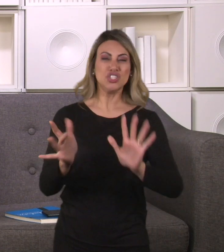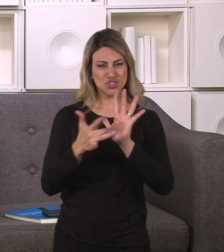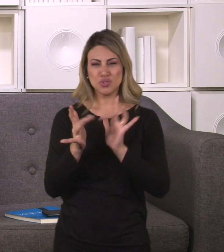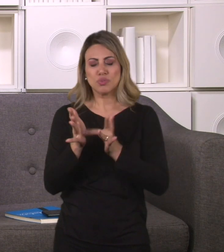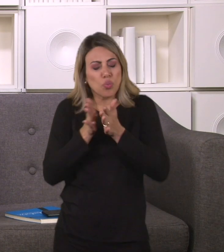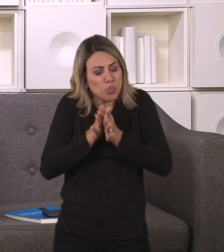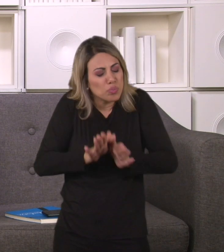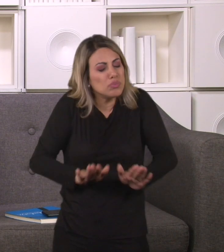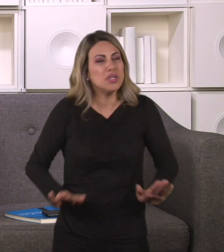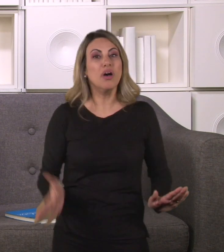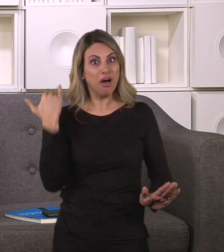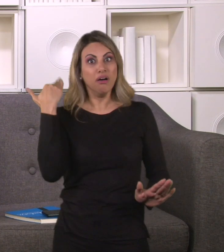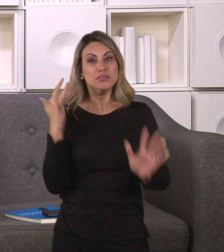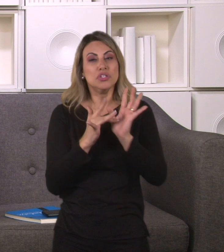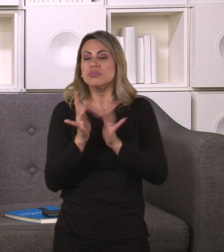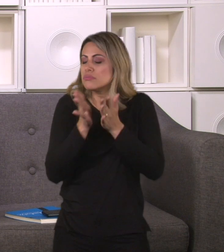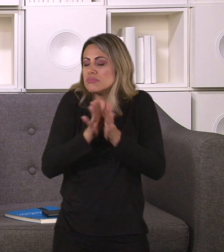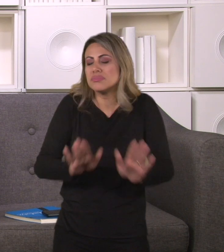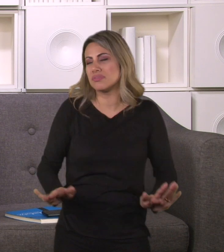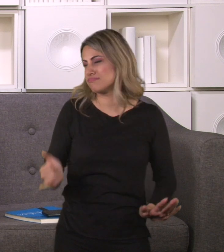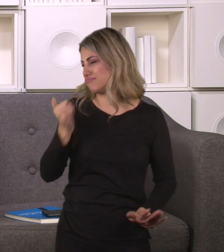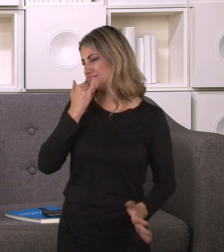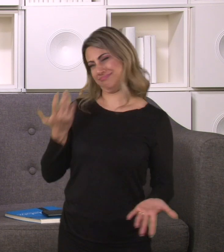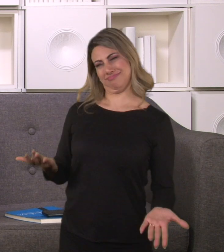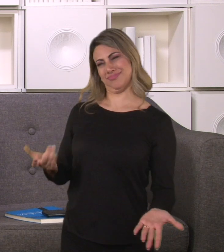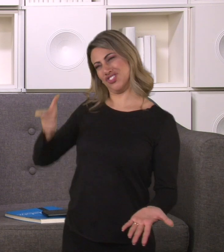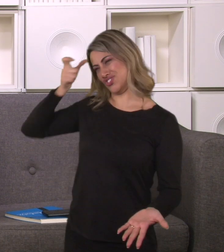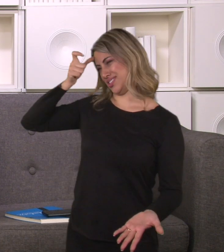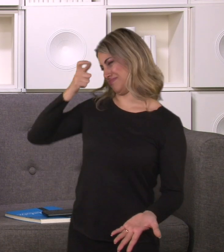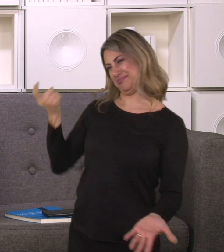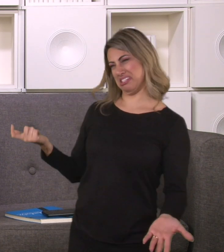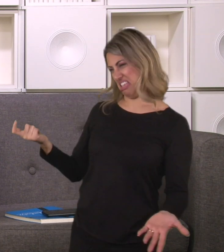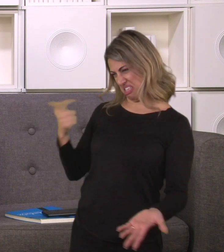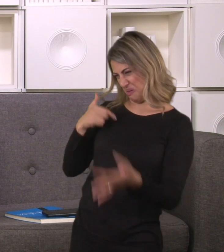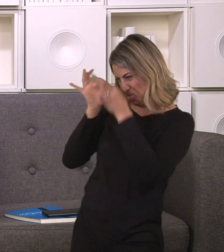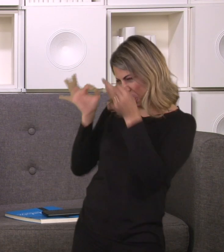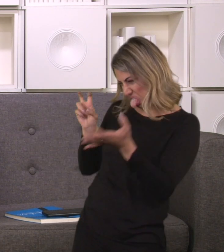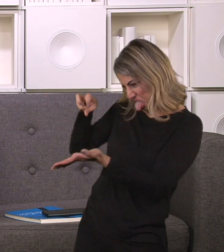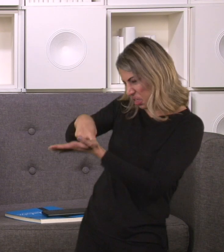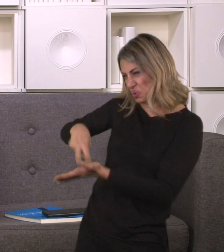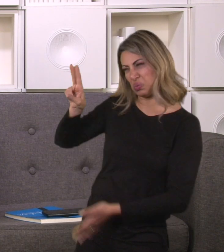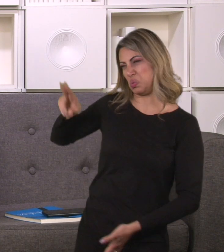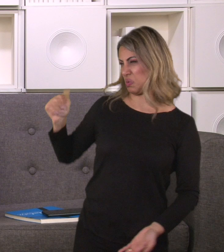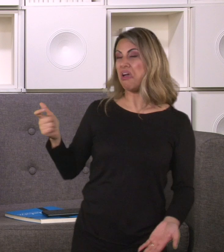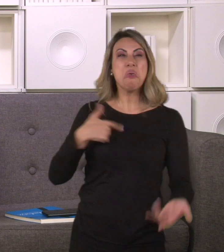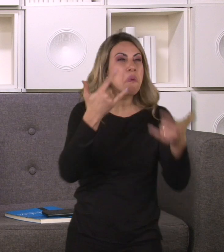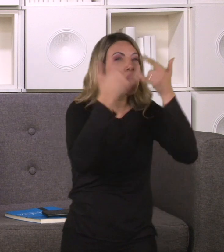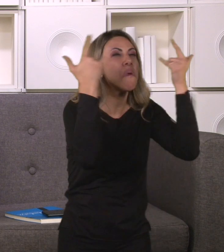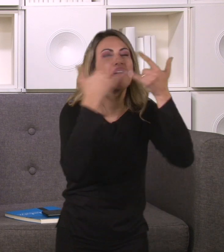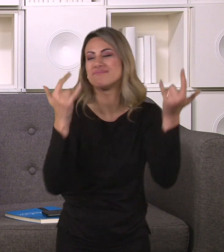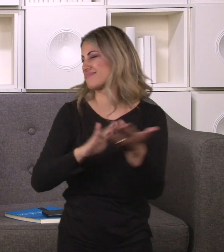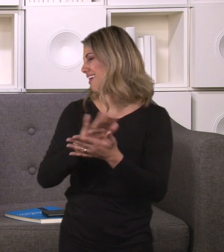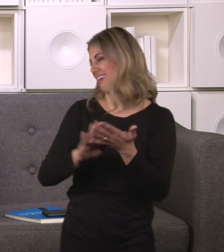nem colocá-lo à prova. Então essas três dimensões de tentação estão presentes na nossa vida, eu